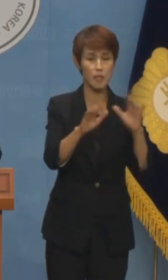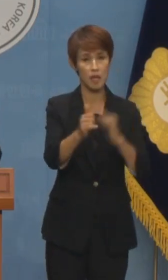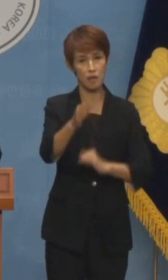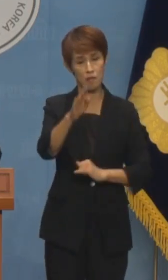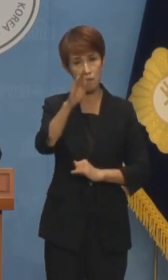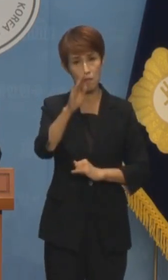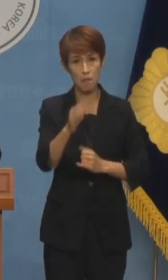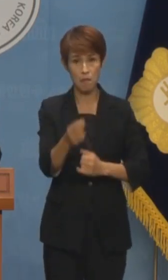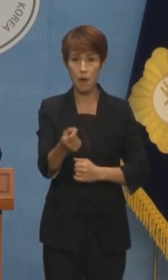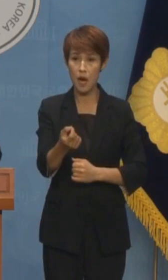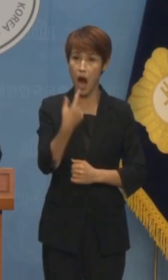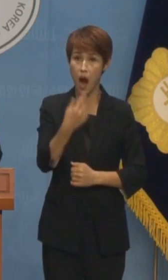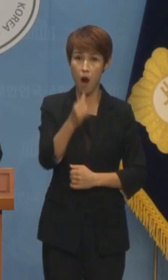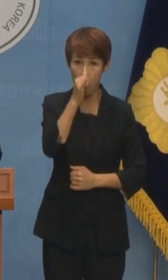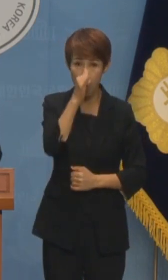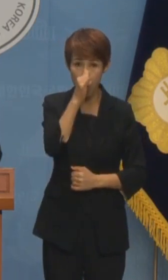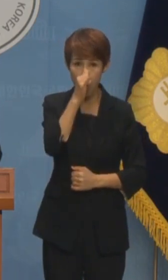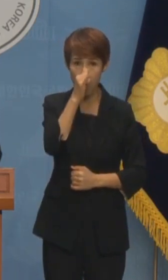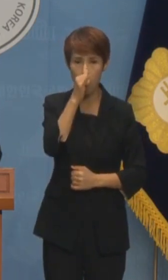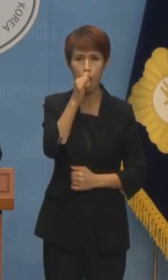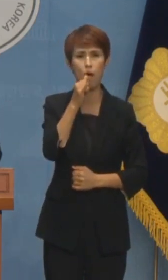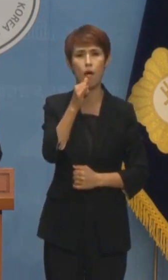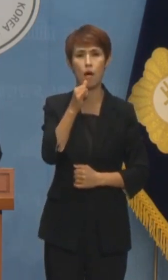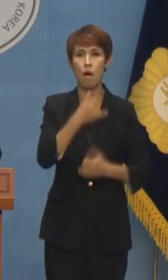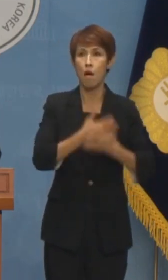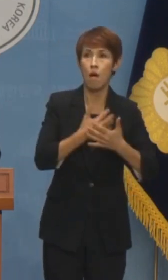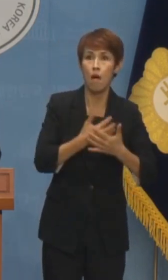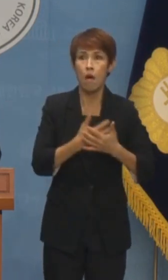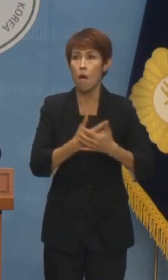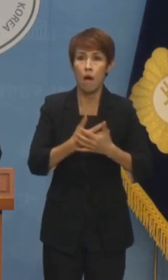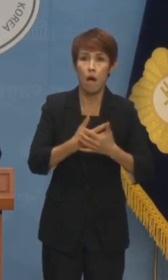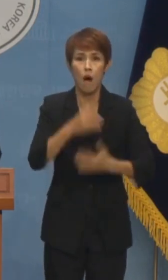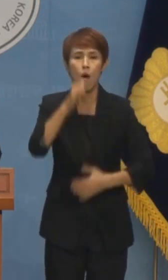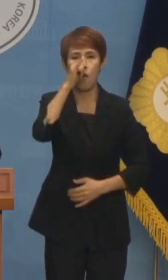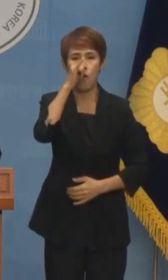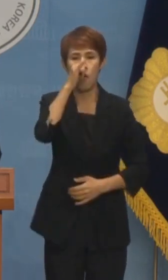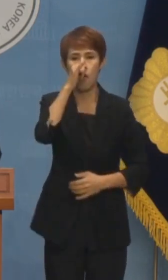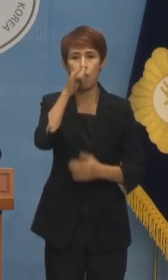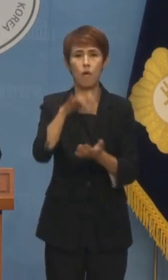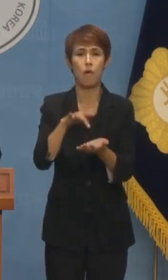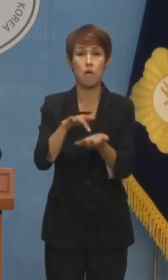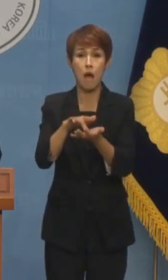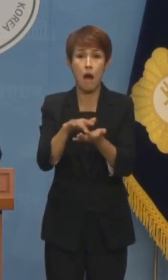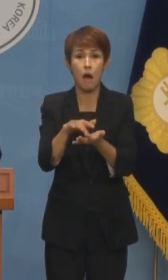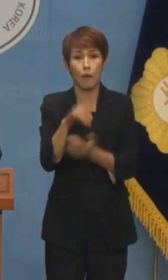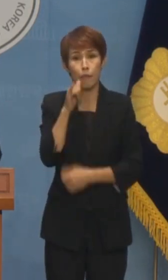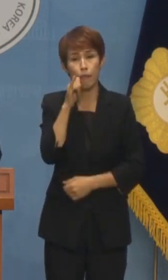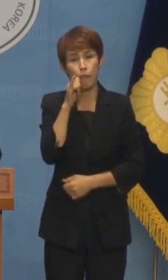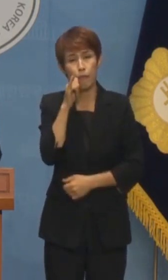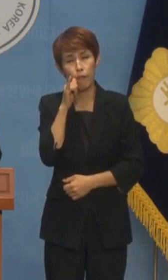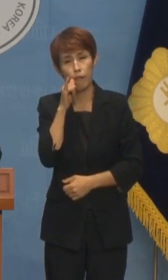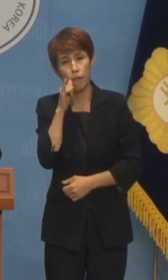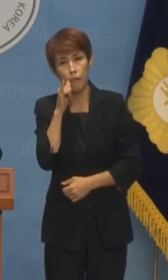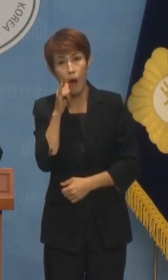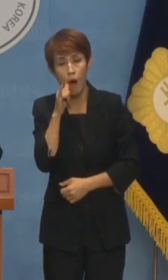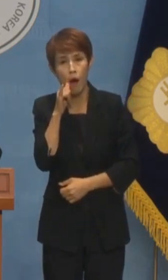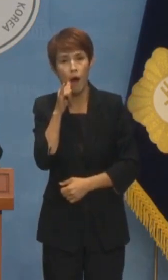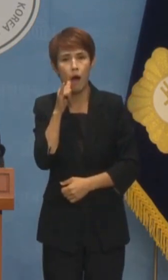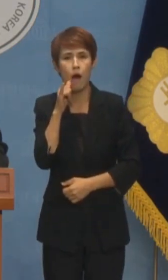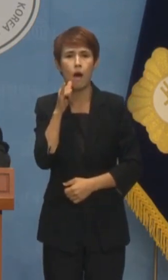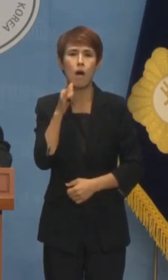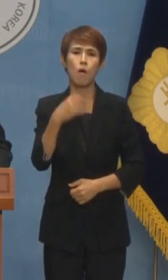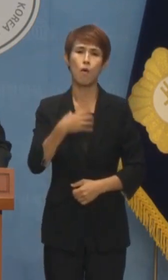노르에피네프린 농도가 강제로 높아져 지나친 흥분 상태에 이르고 약물 의존도가 높아지면 심각한 중독에 이를